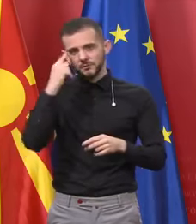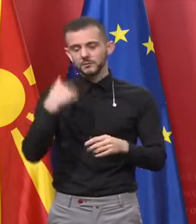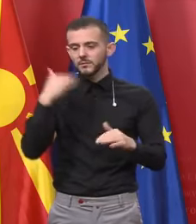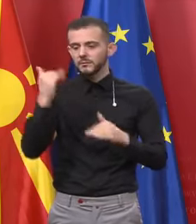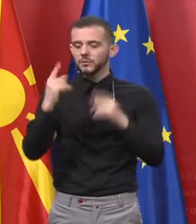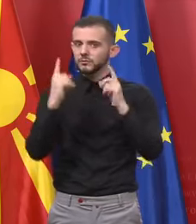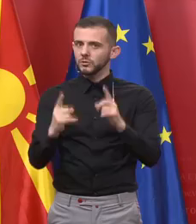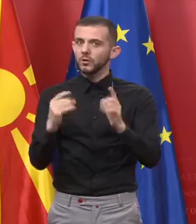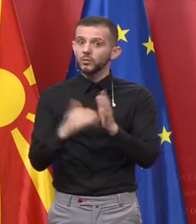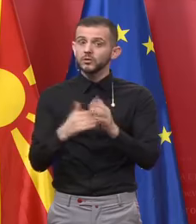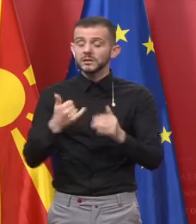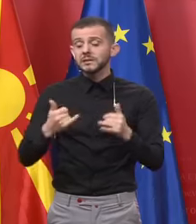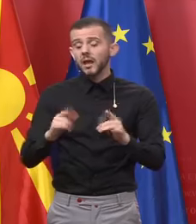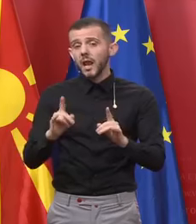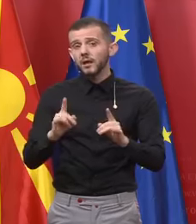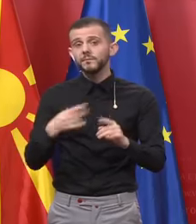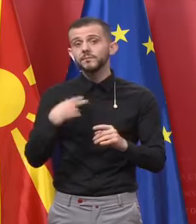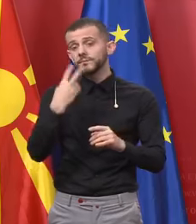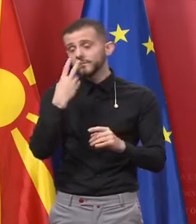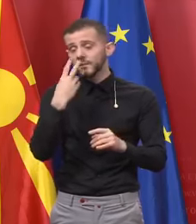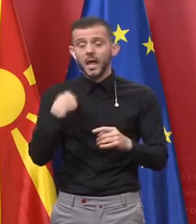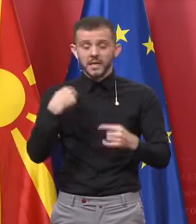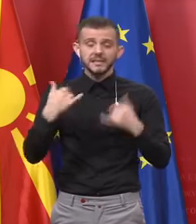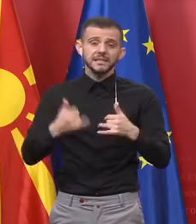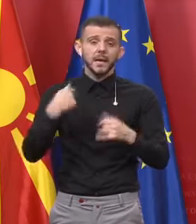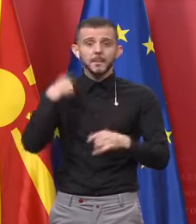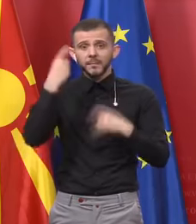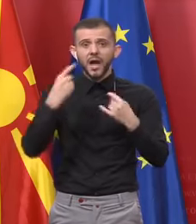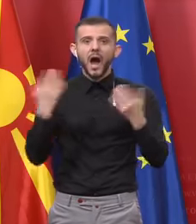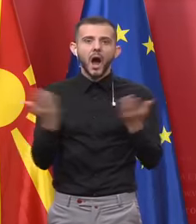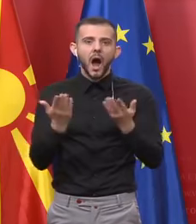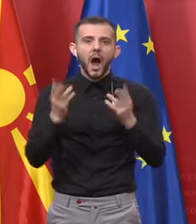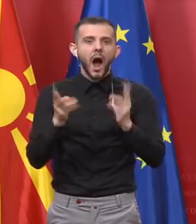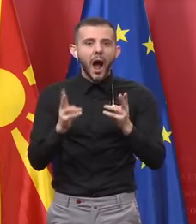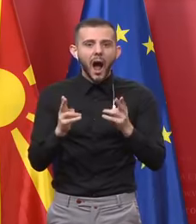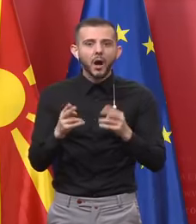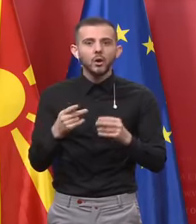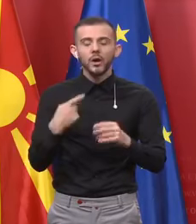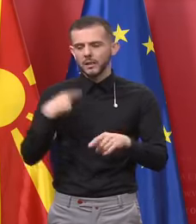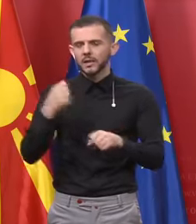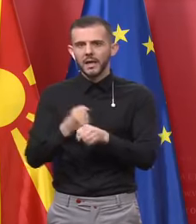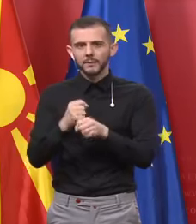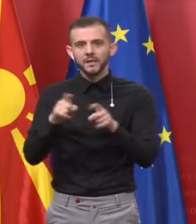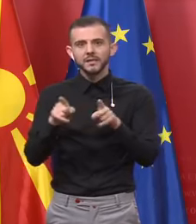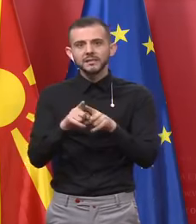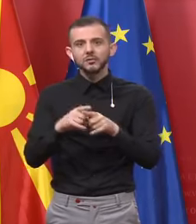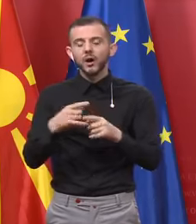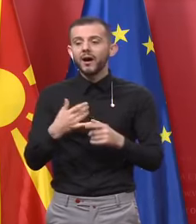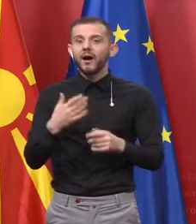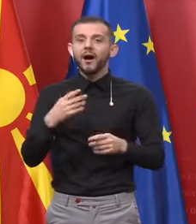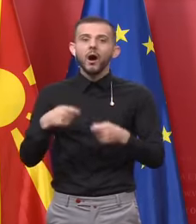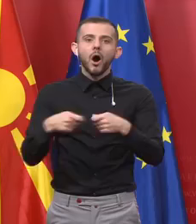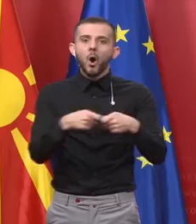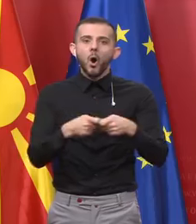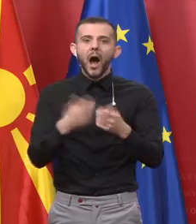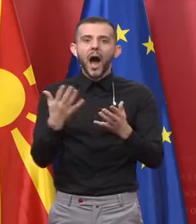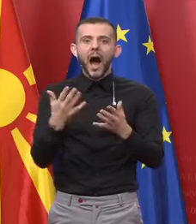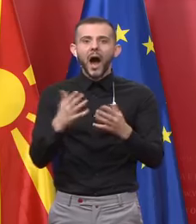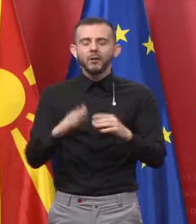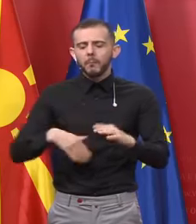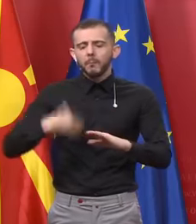бидат сега скоро, размислуваме како, и на тоа работиме, би бил организиран животот после укинувањето на